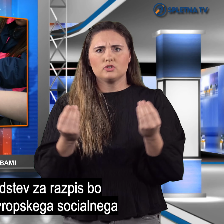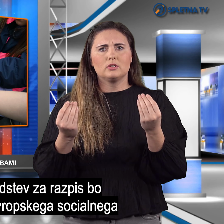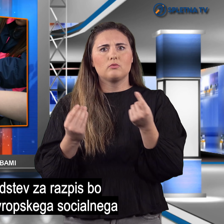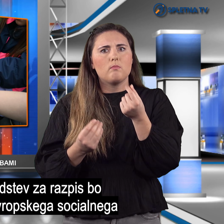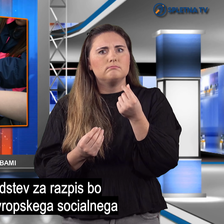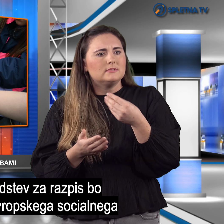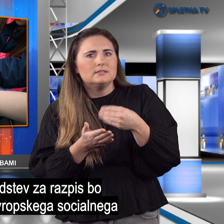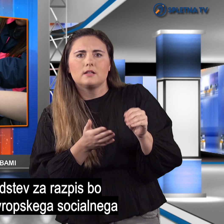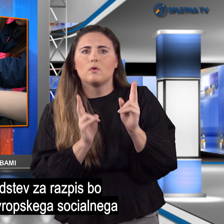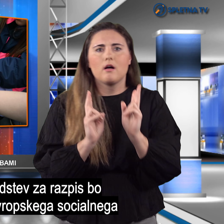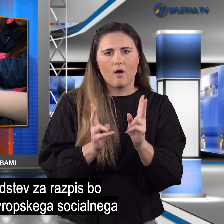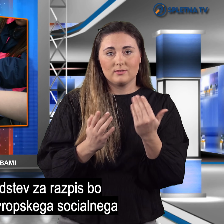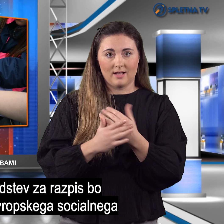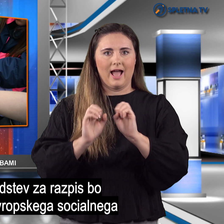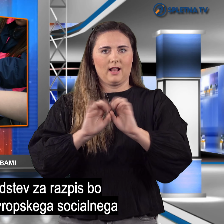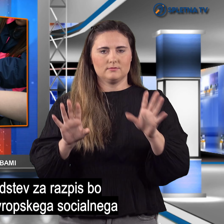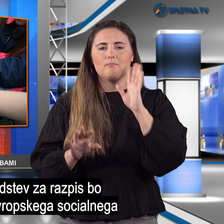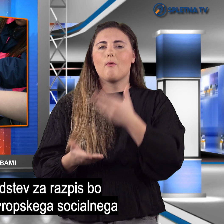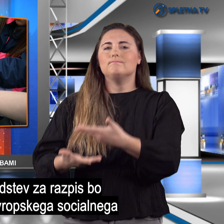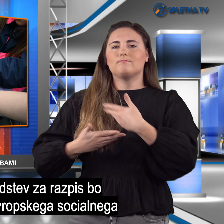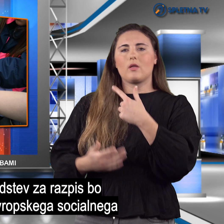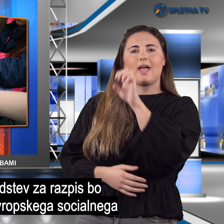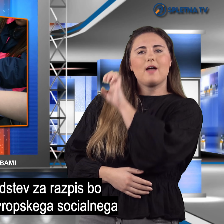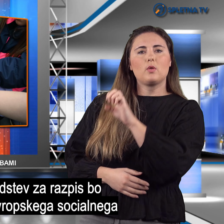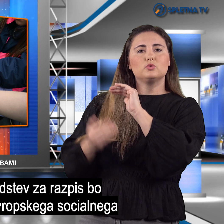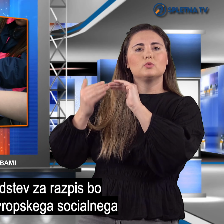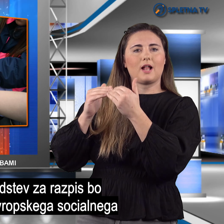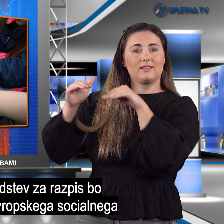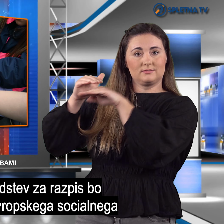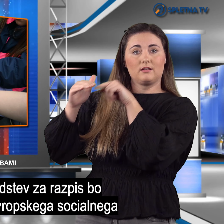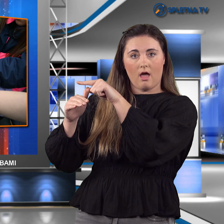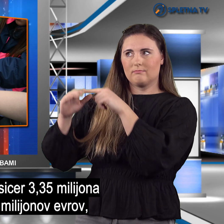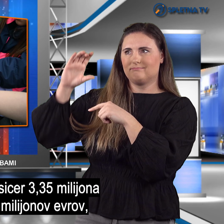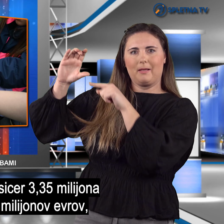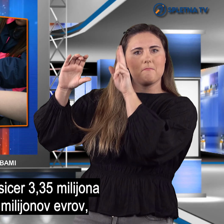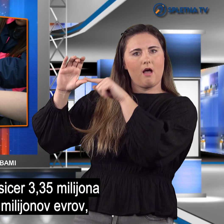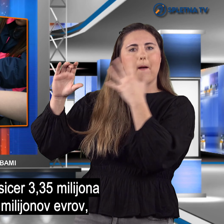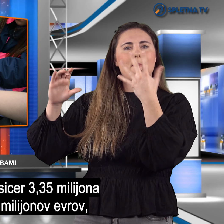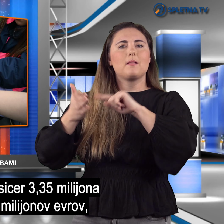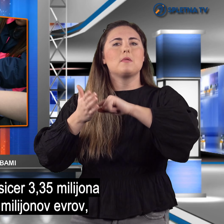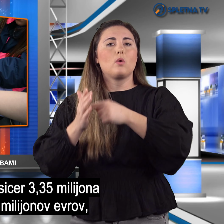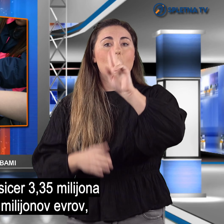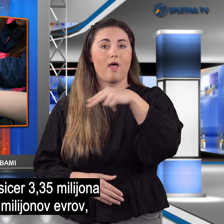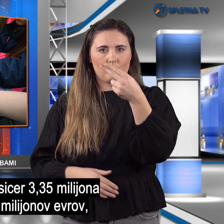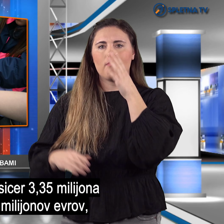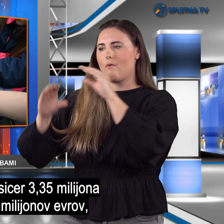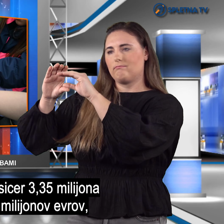Večino sredstev za razpis bo pridobilo iz Evropskega socialnega sklada, in sicer 3,35 milijona